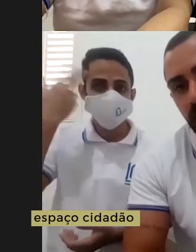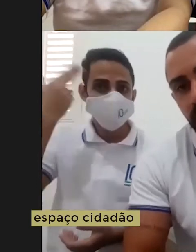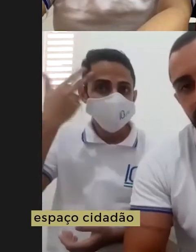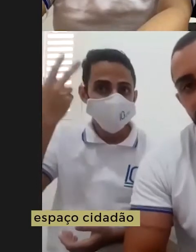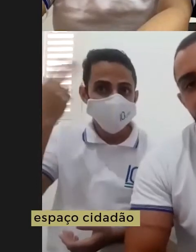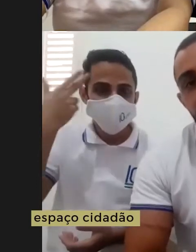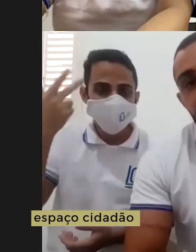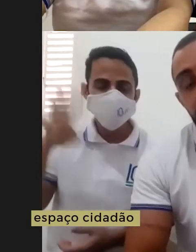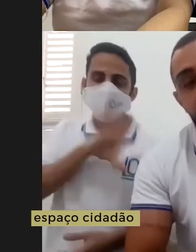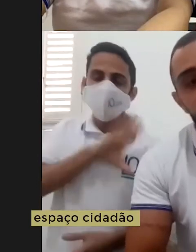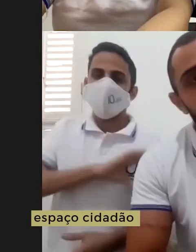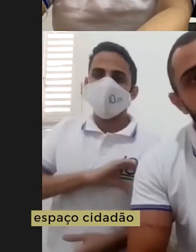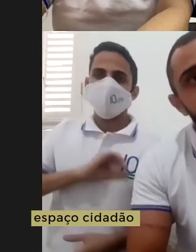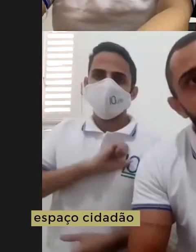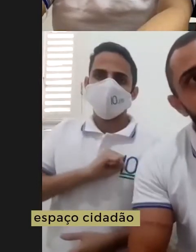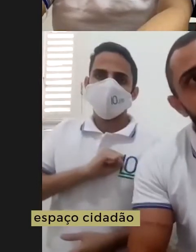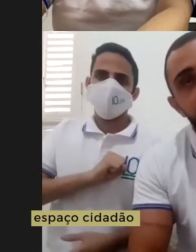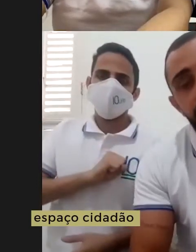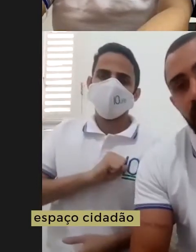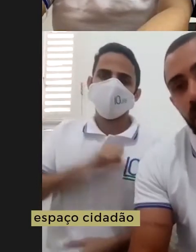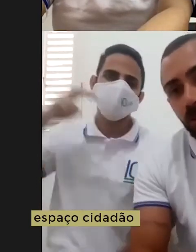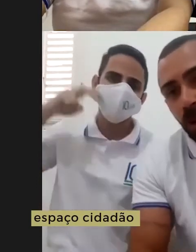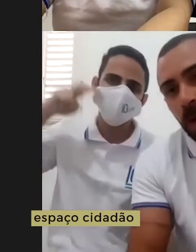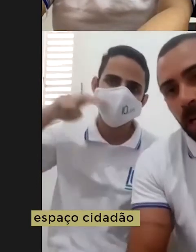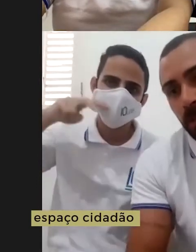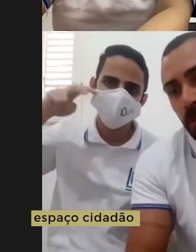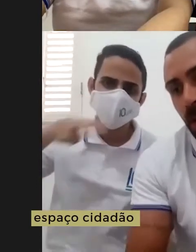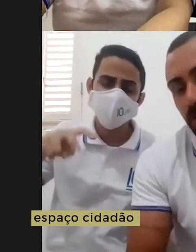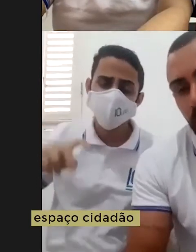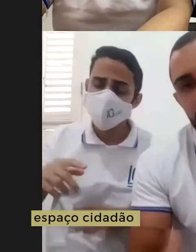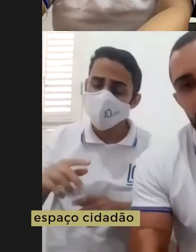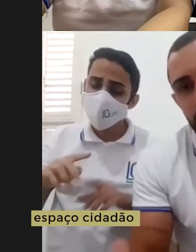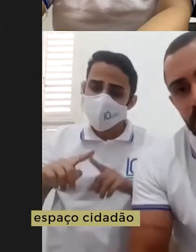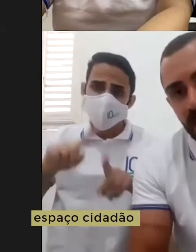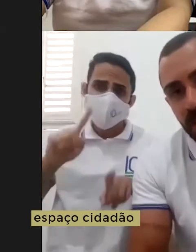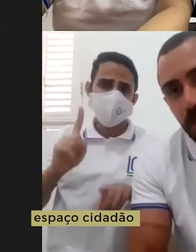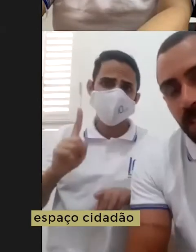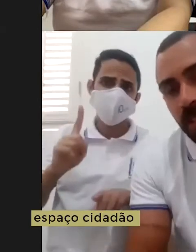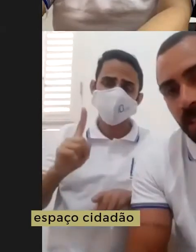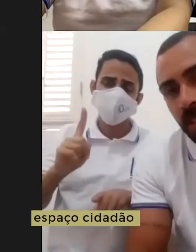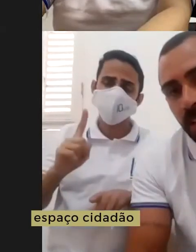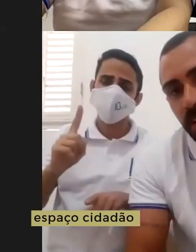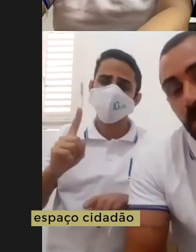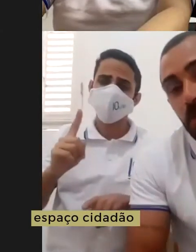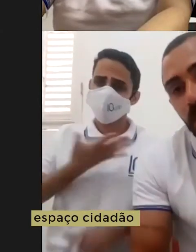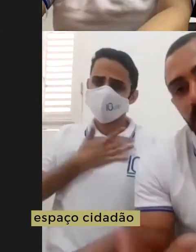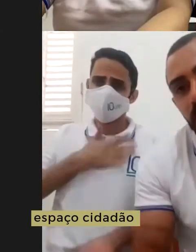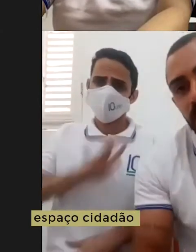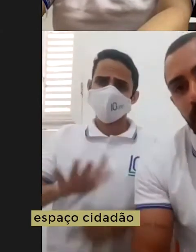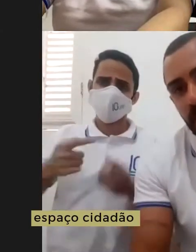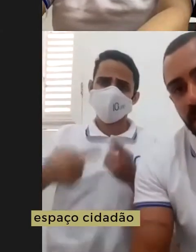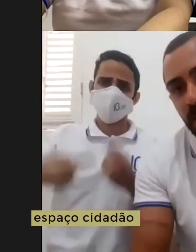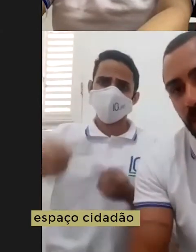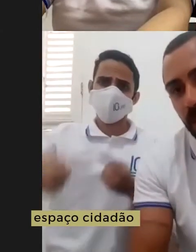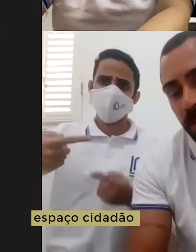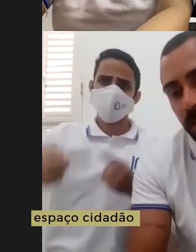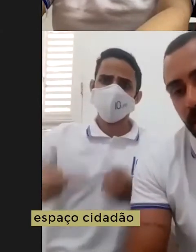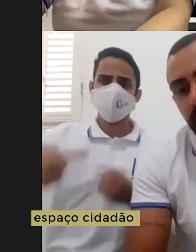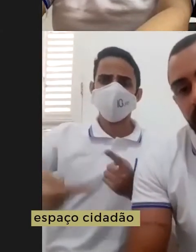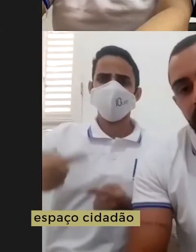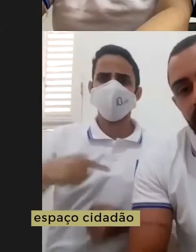nossa cidade e mais um que há tantos anos está inconformado com a forma que as pessoas fazem política aqui e como os políticos se apresentam